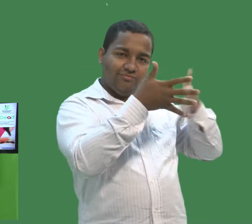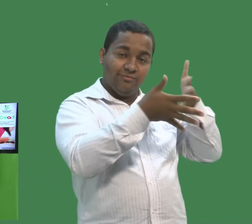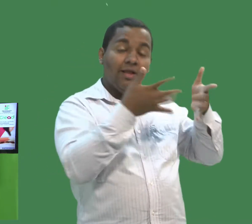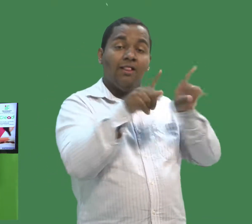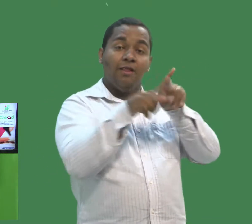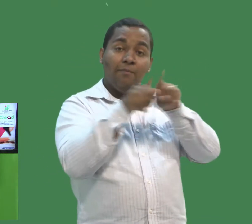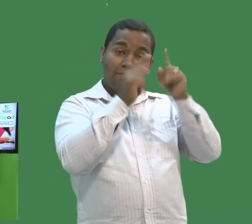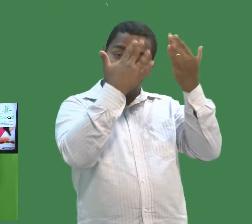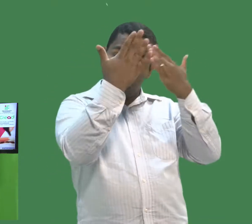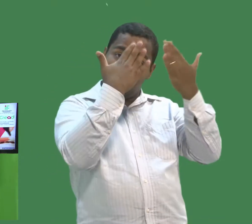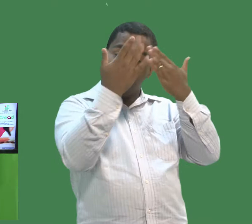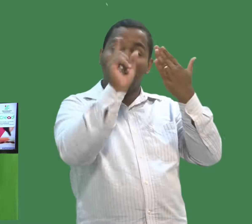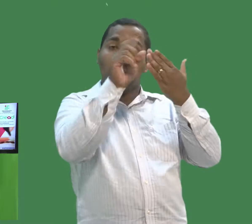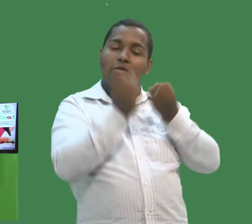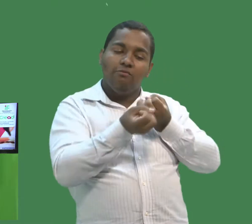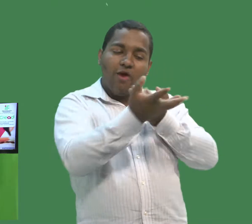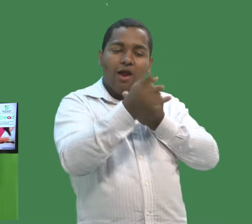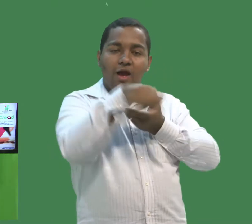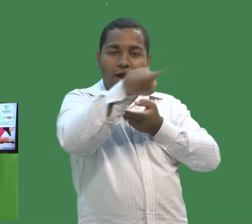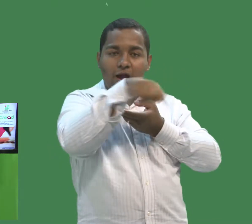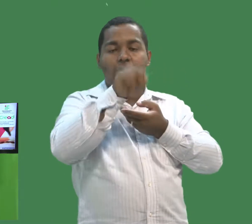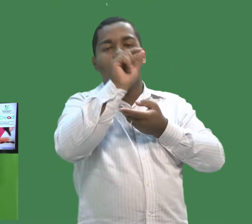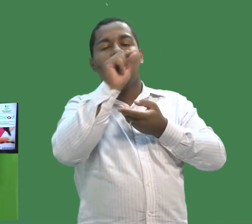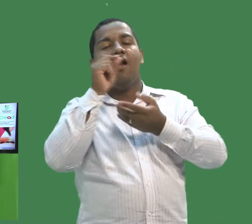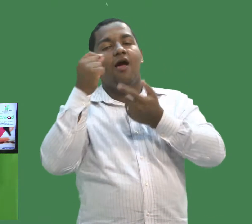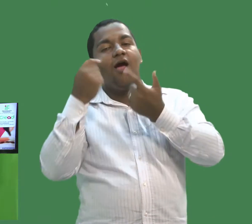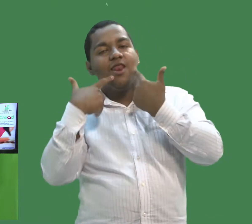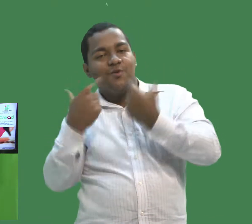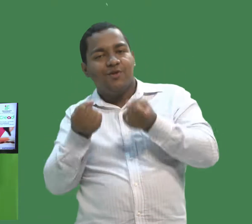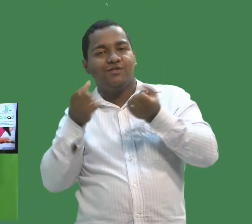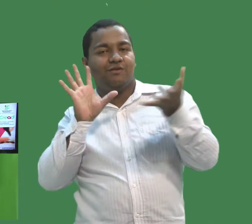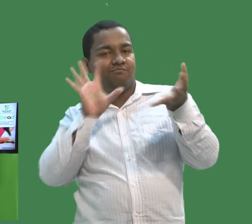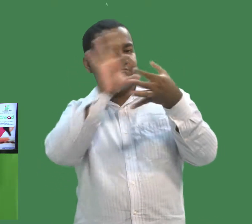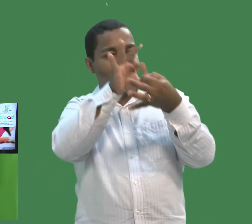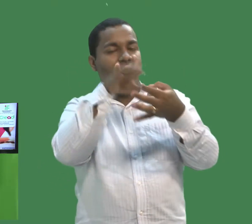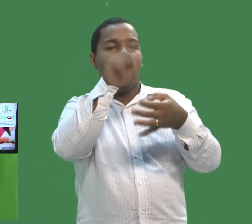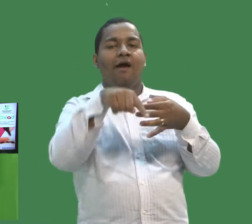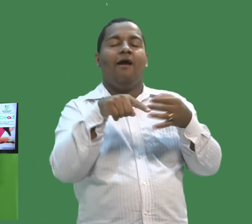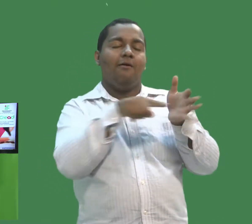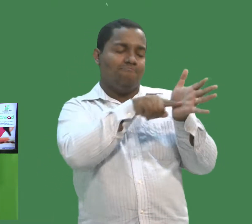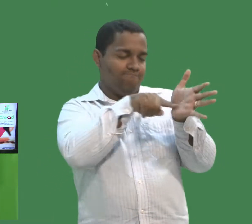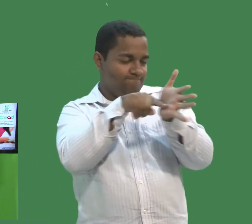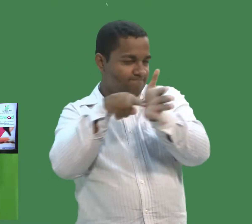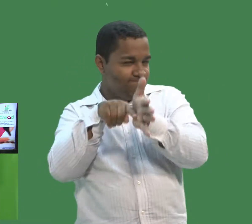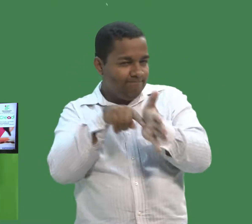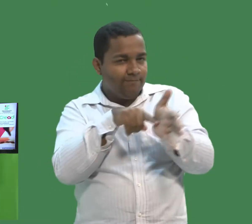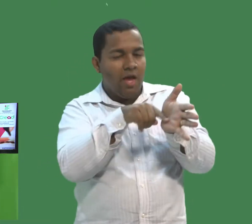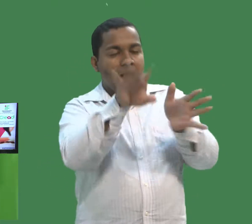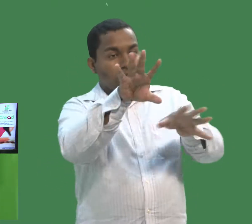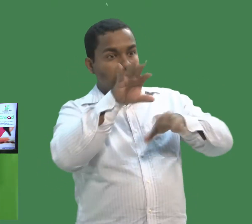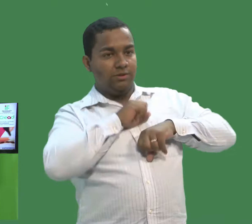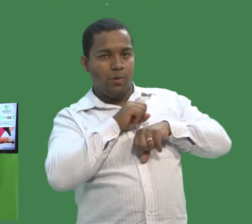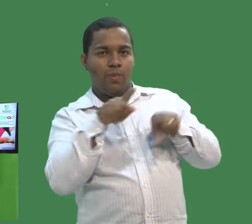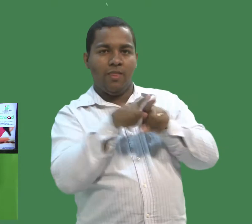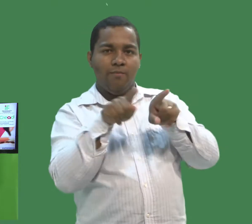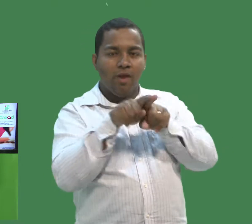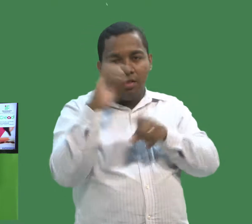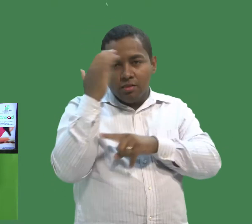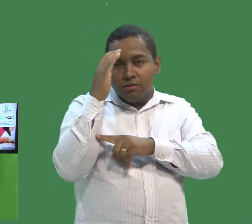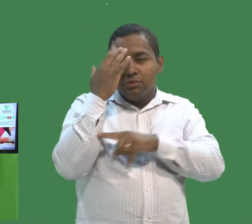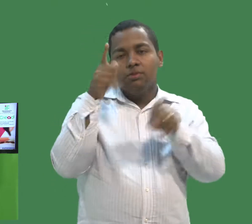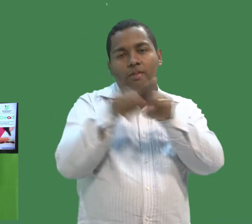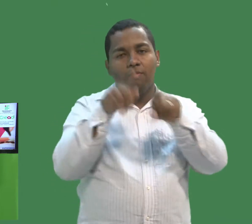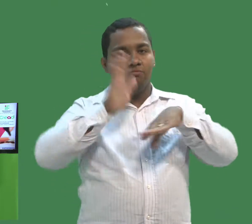A psicologia provê a linguística com metodologias para a investigação dos processos cognitivos de aquisição, compreensão